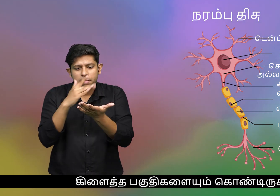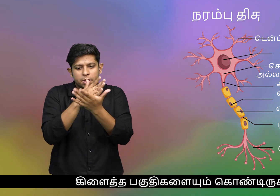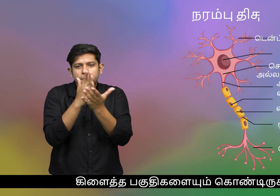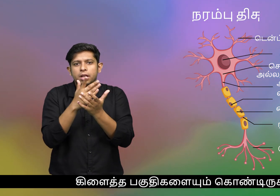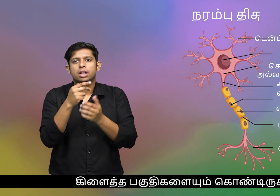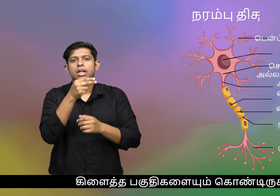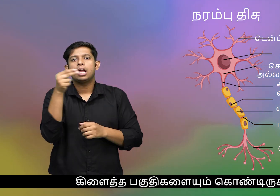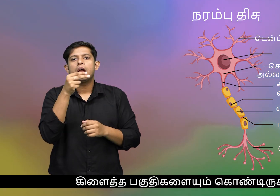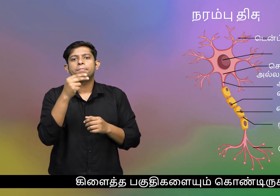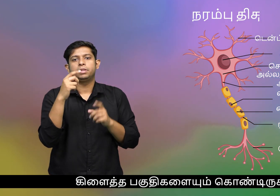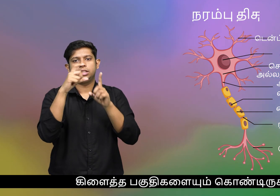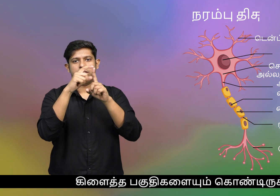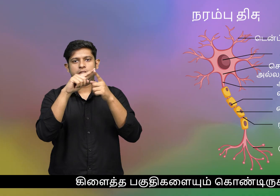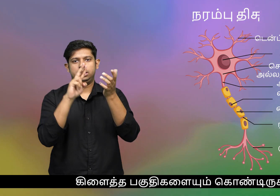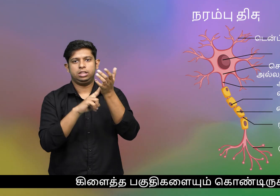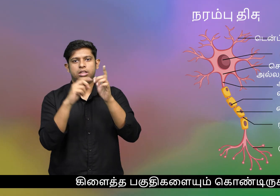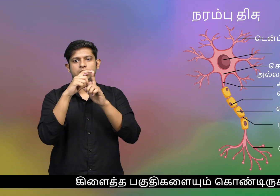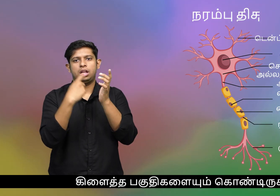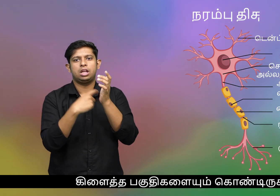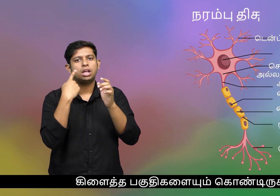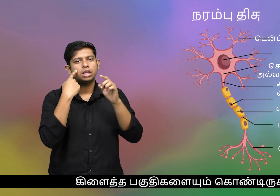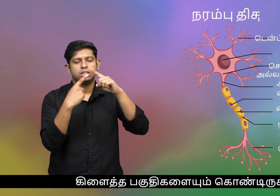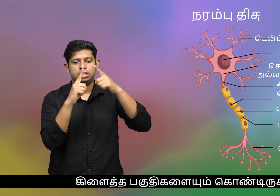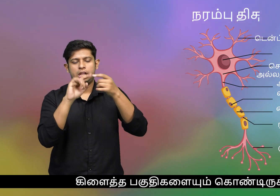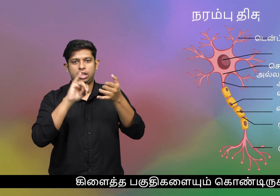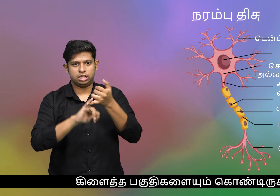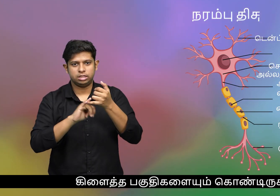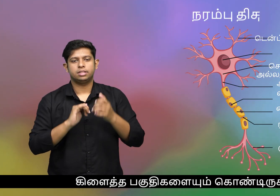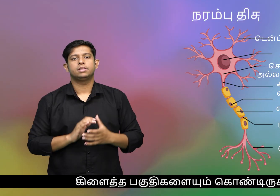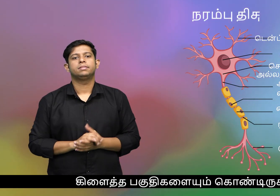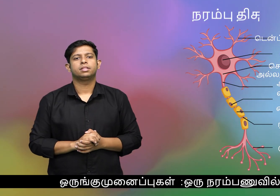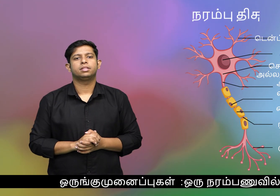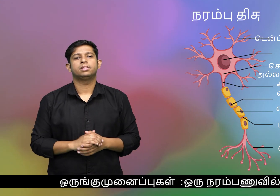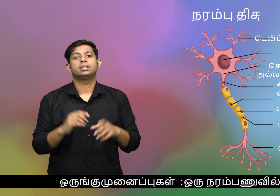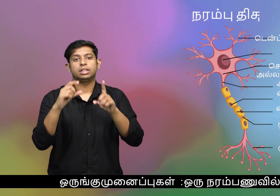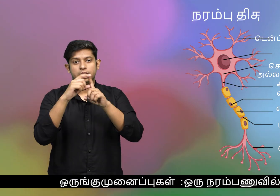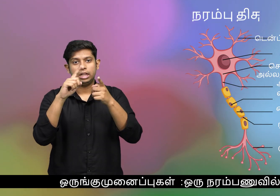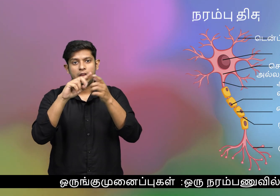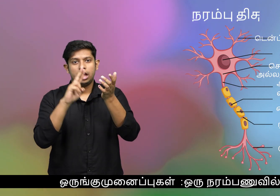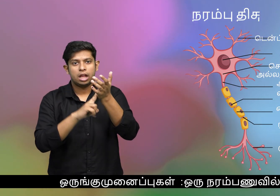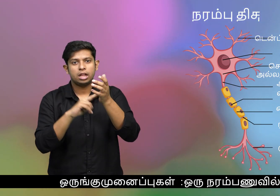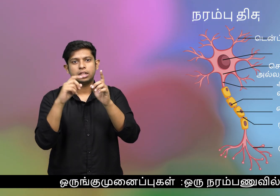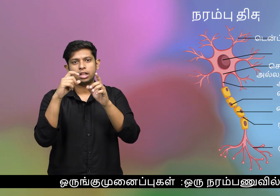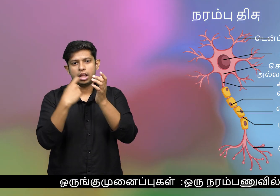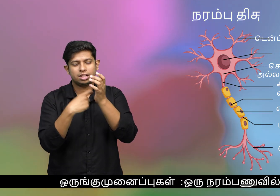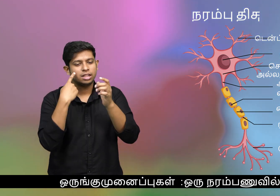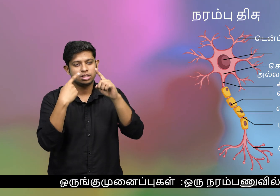கிளைந்த பகுதிகளையும் கொண்டிருக்கும். ஒருங்குமுனைப்புகள் ஒரு நரம்பணுவில்